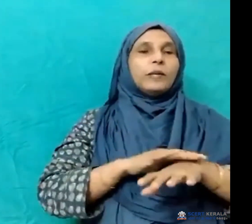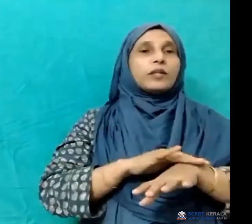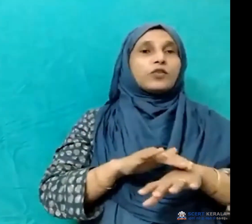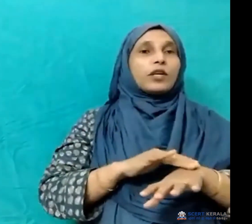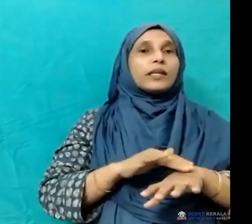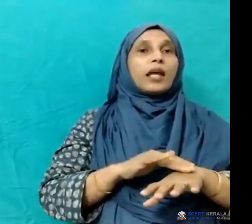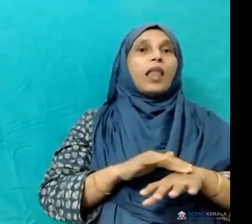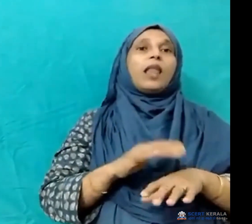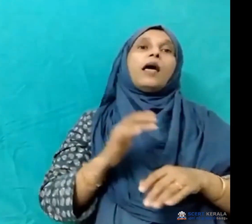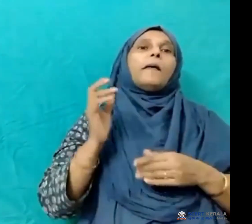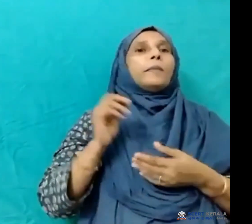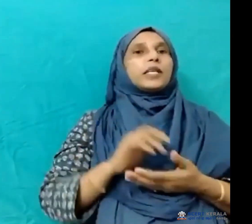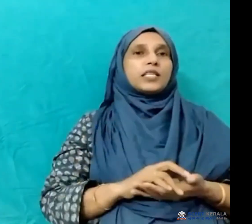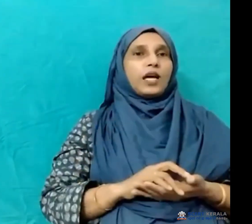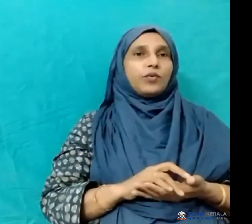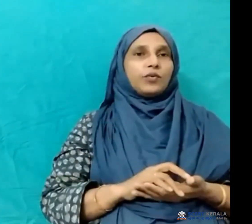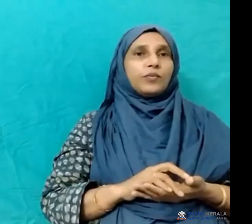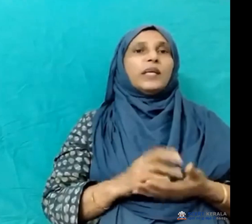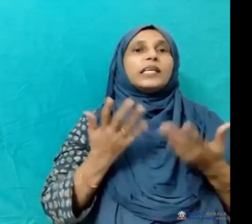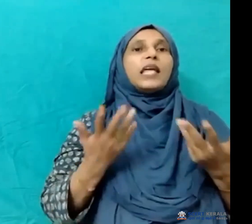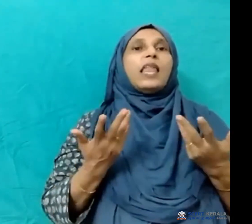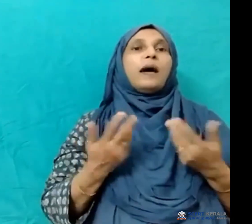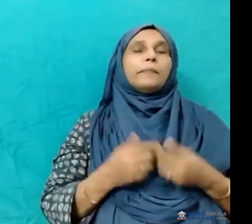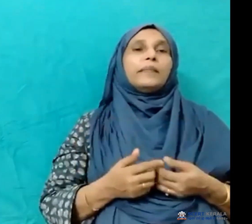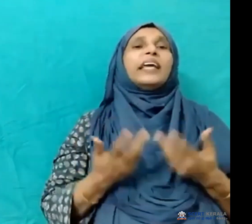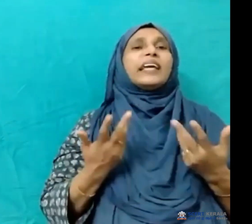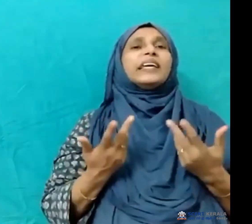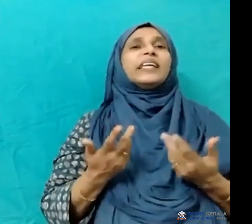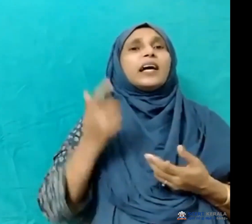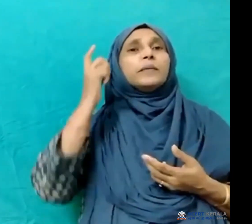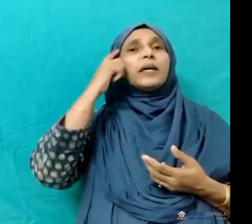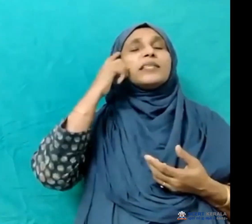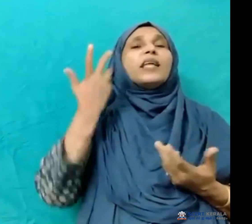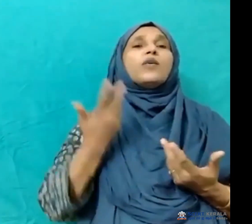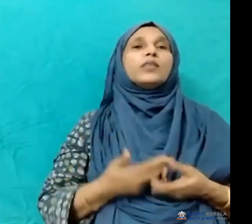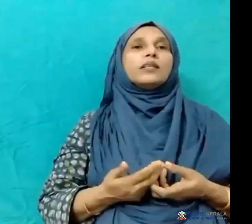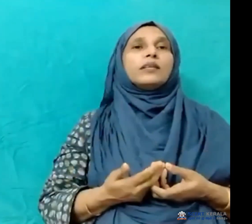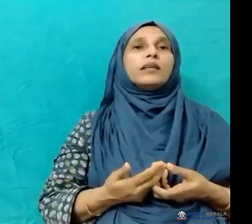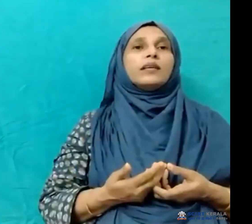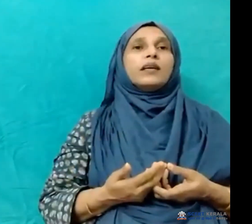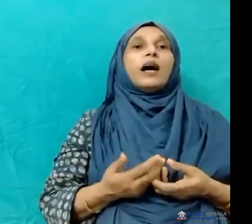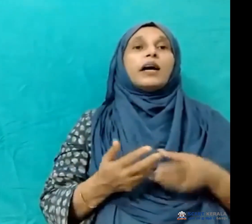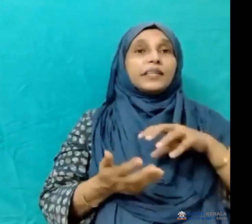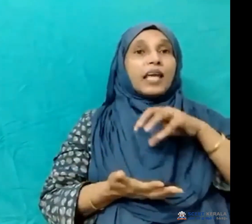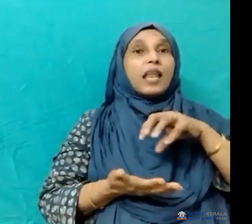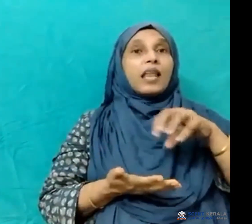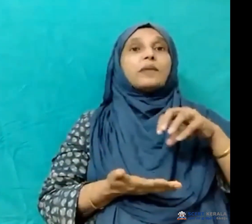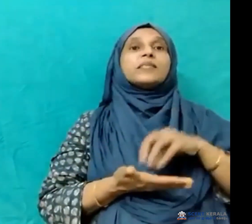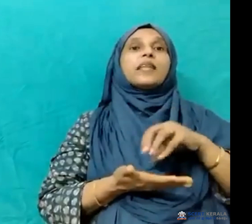നമുക്ക് തൊട്ടാൽ മനസ്സിലാവുന്നു. ഇതെല്ലാം എങ്ങനെയാണ് മനസ്സിലാവുന്നത്? അതിന്റെ എല്ലാം